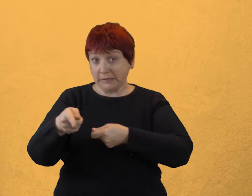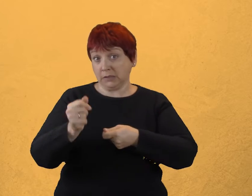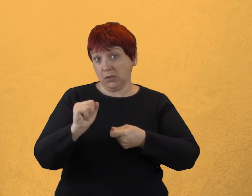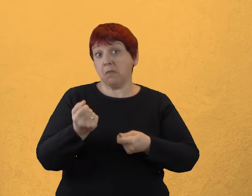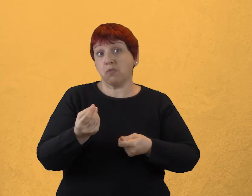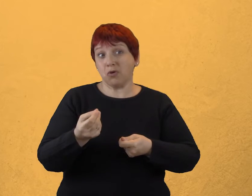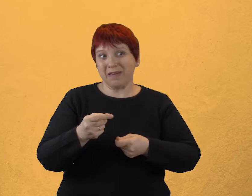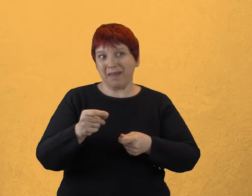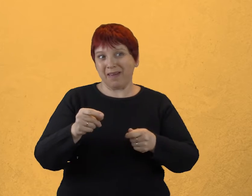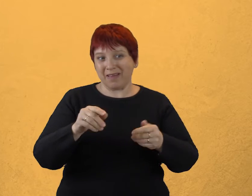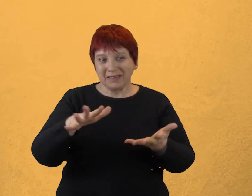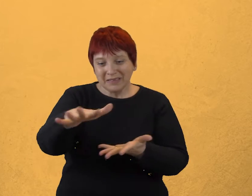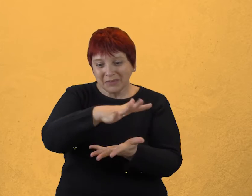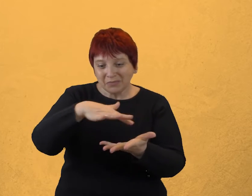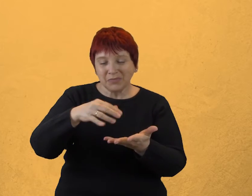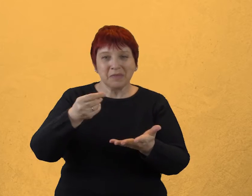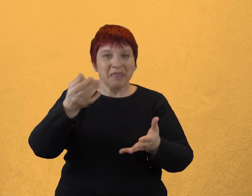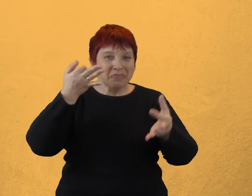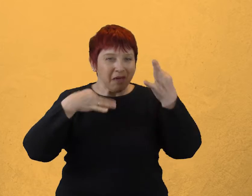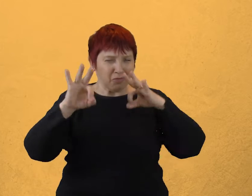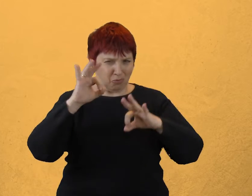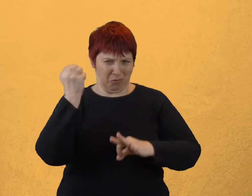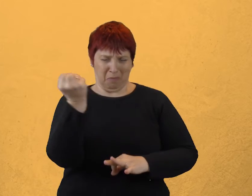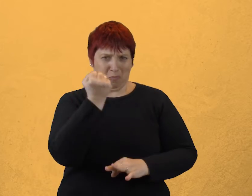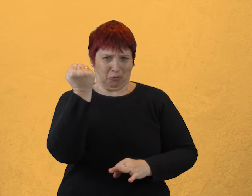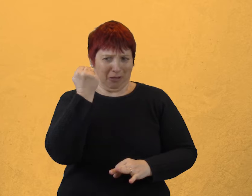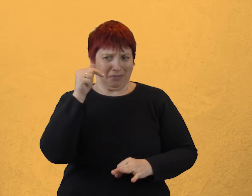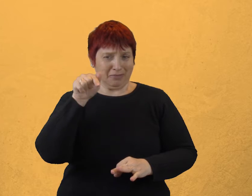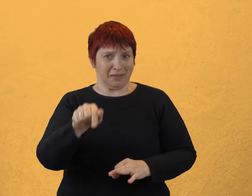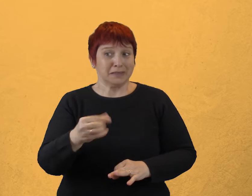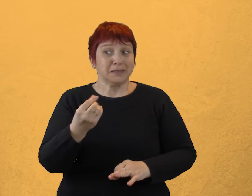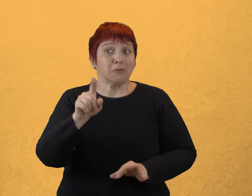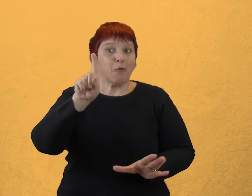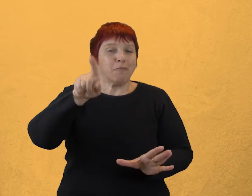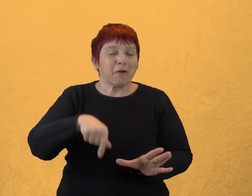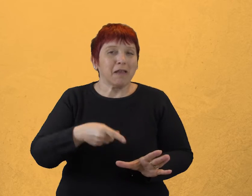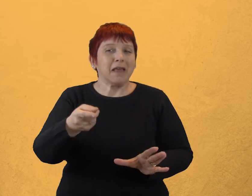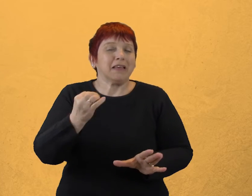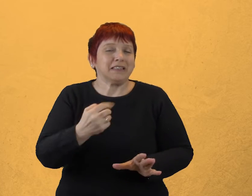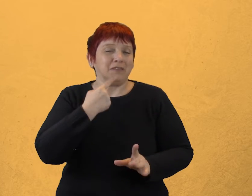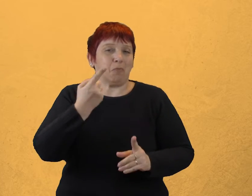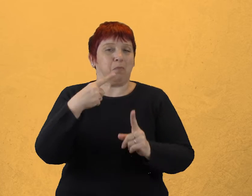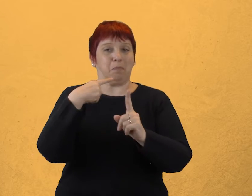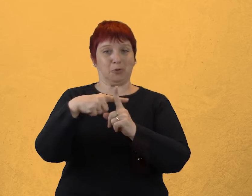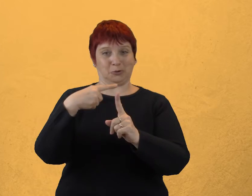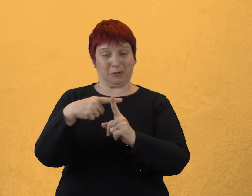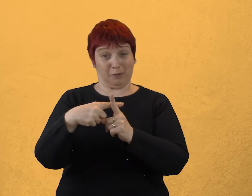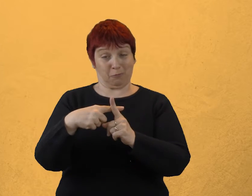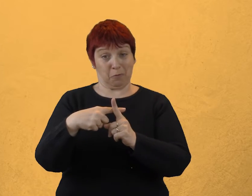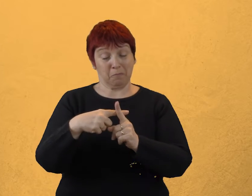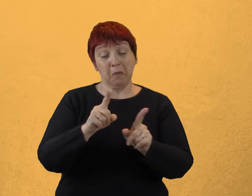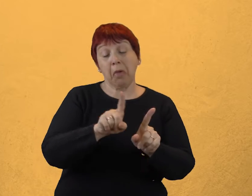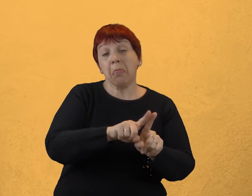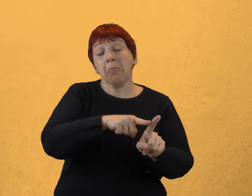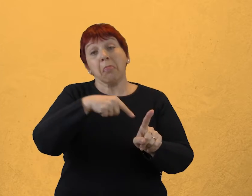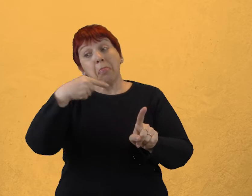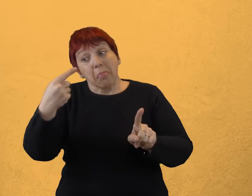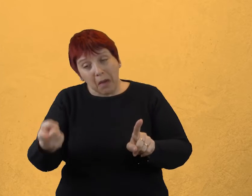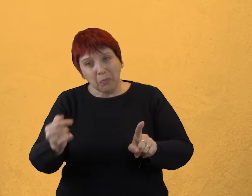técnica es fundamental y el éxito de la obra podía depender de todo eso. Después se